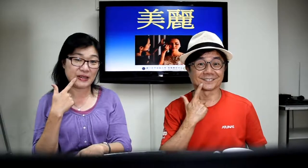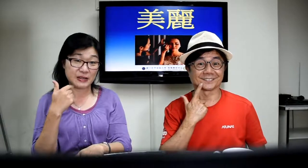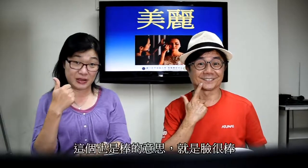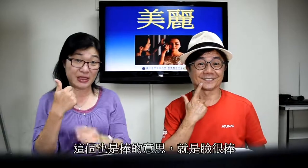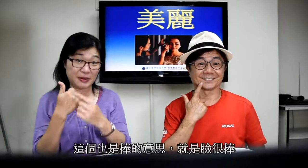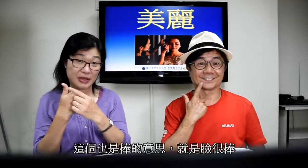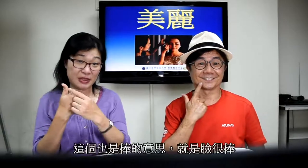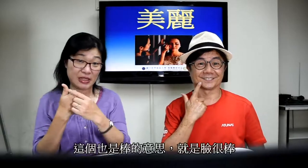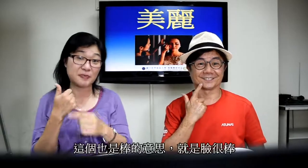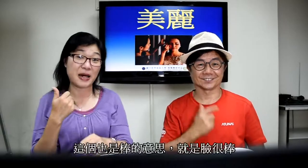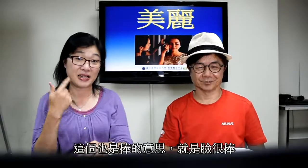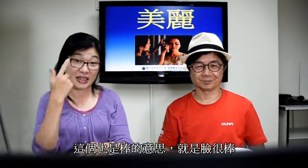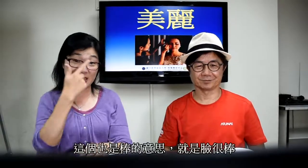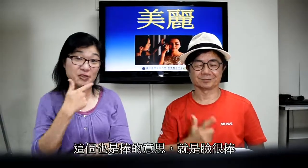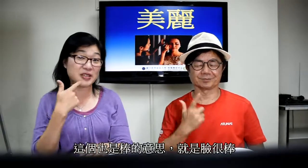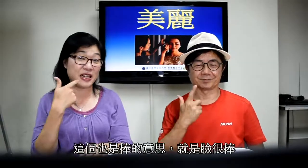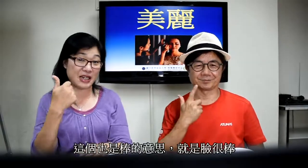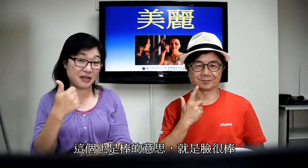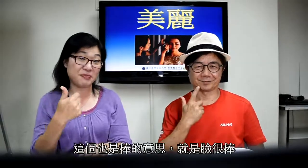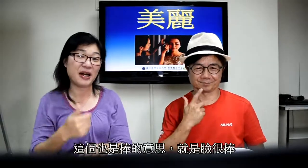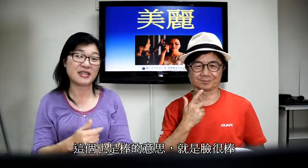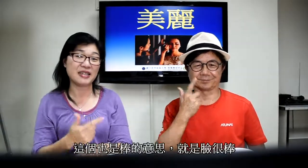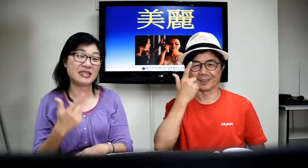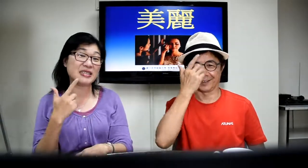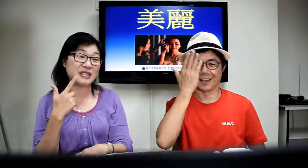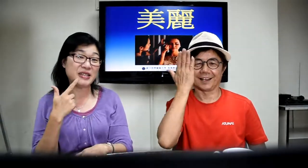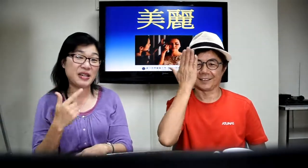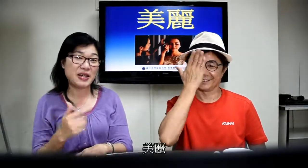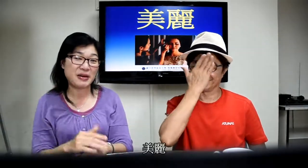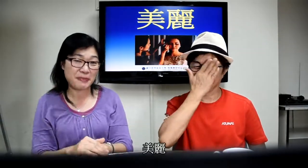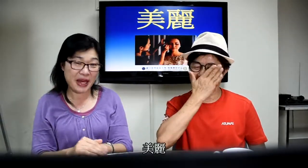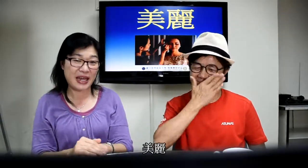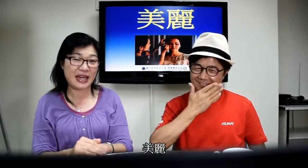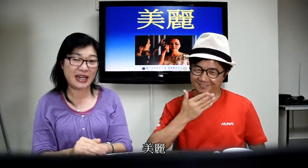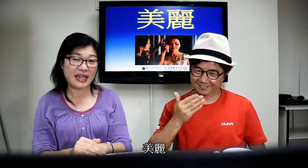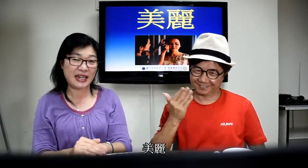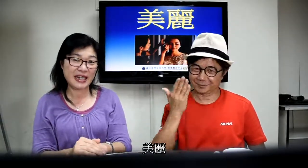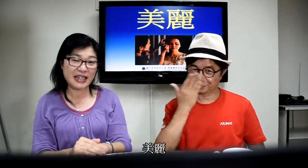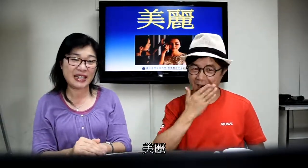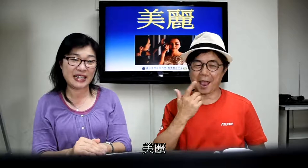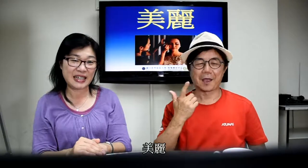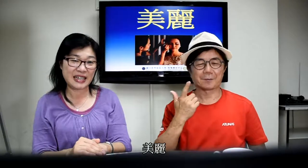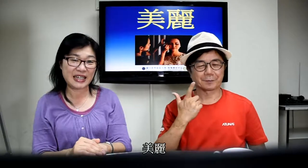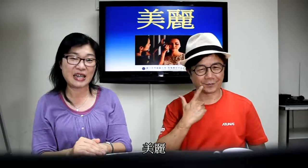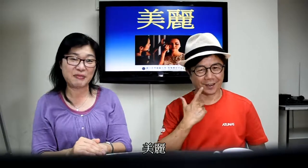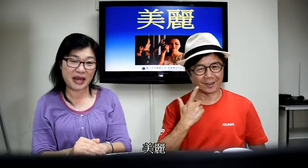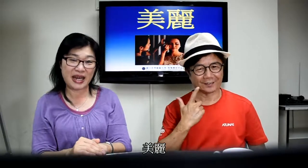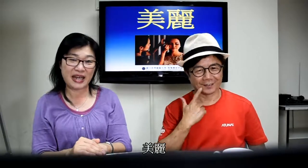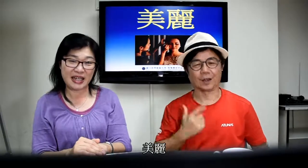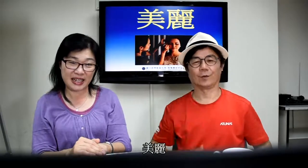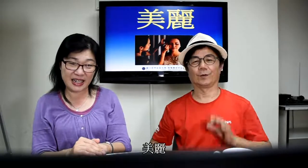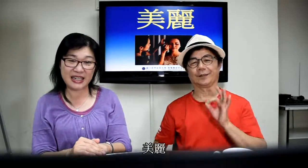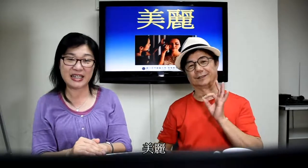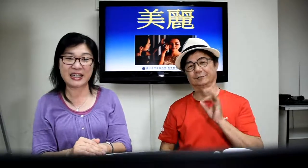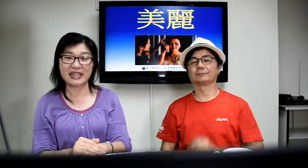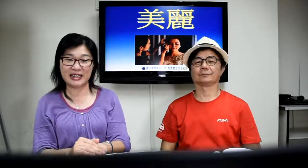这个也是棒的意思，就是脸很棒的意思，美丽，美丽。